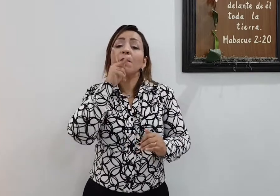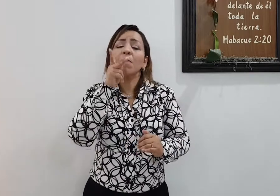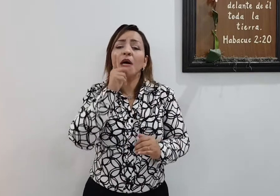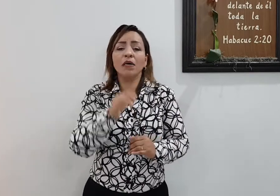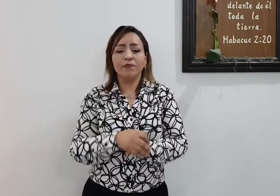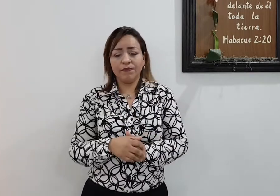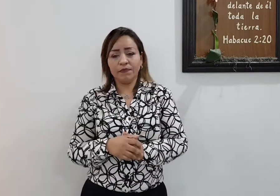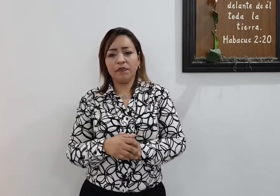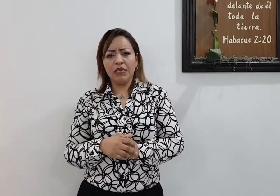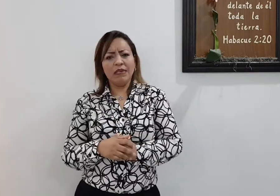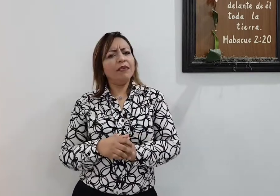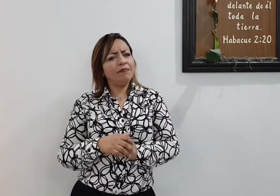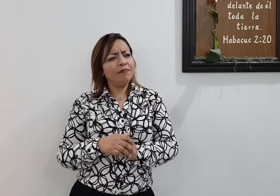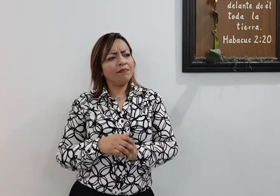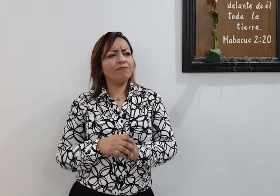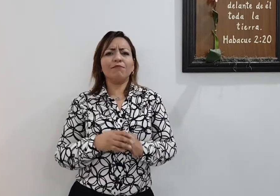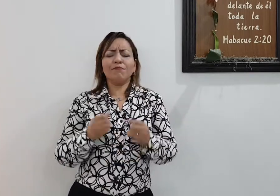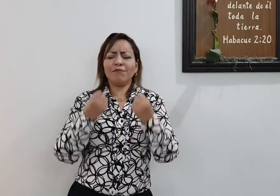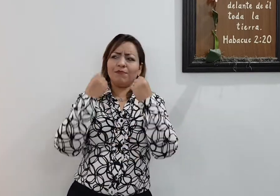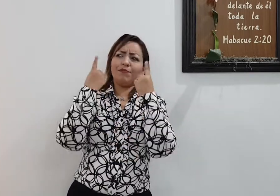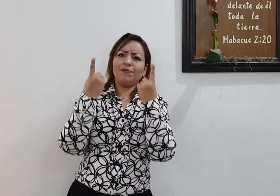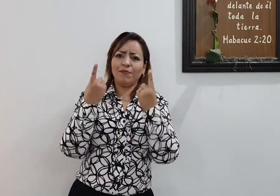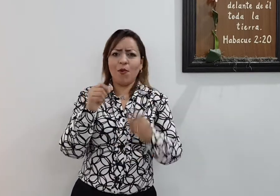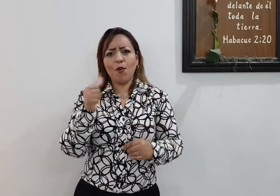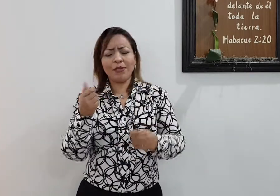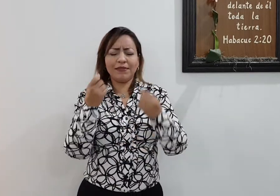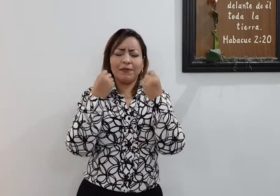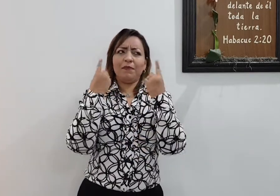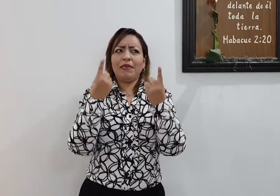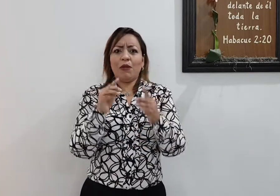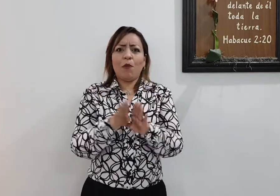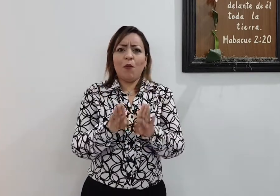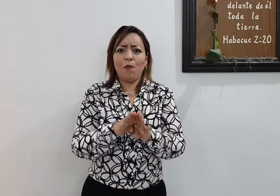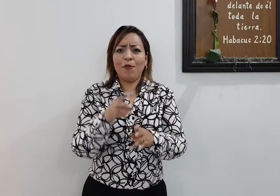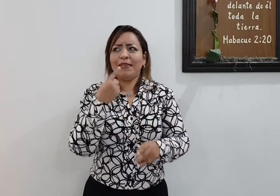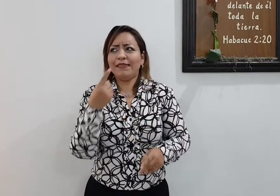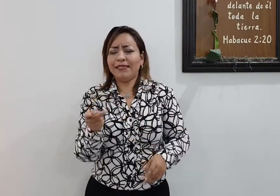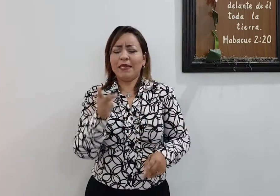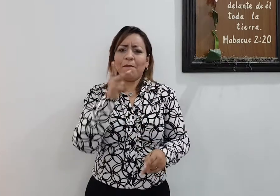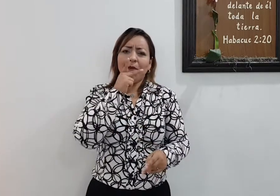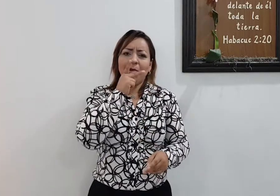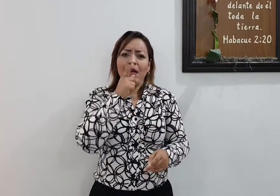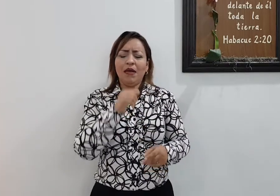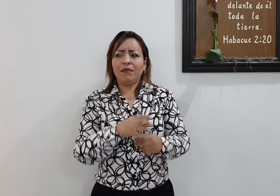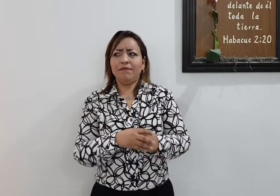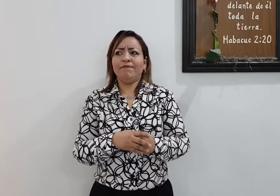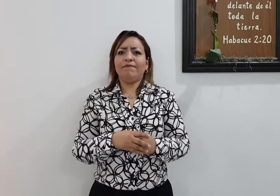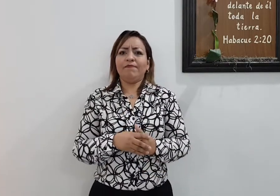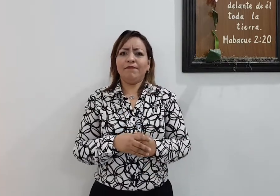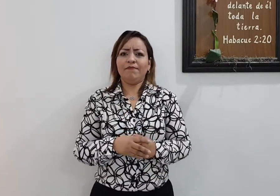Pero finalmente esa es la relación que que Jesús enseñó, que nos deberíamos de relacionar con